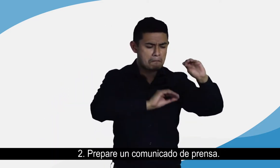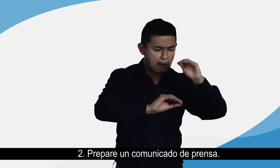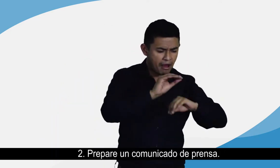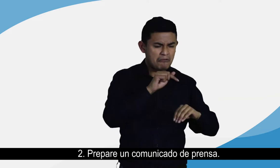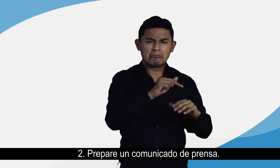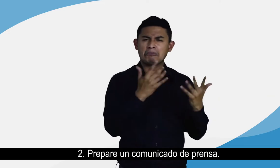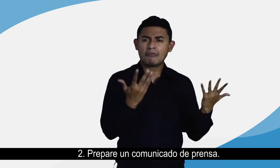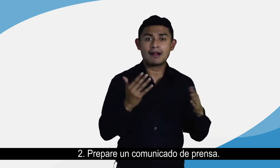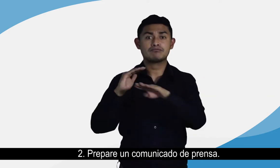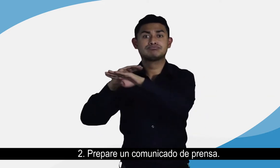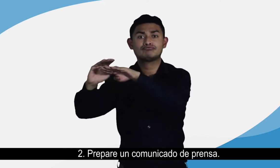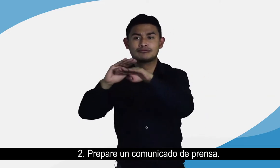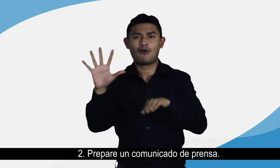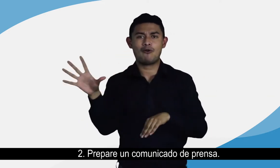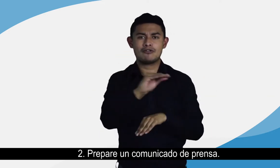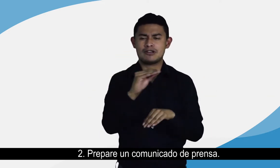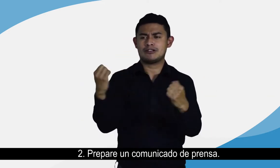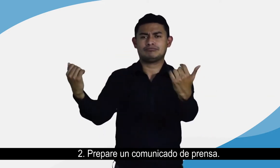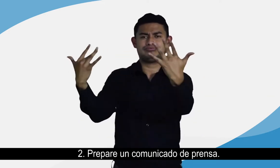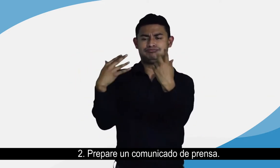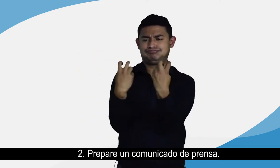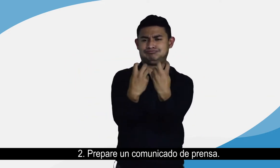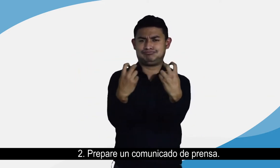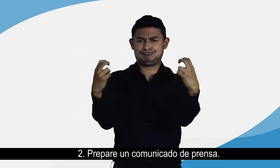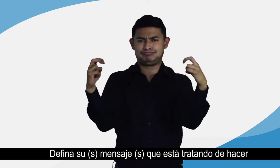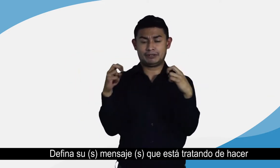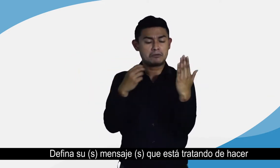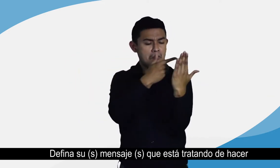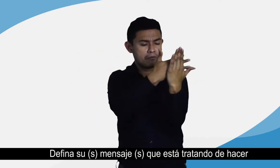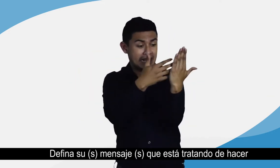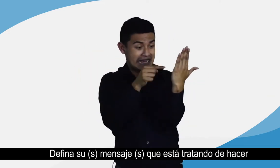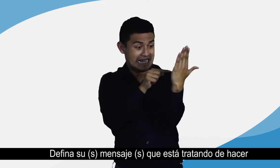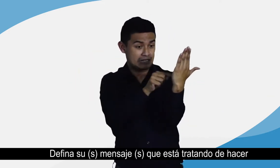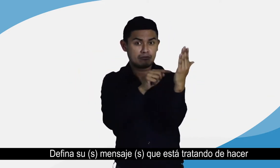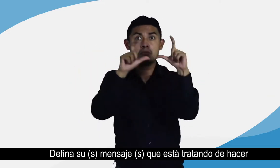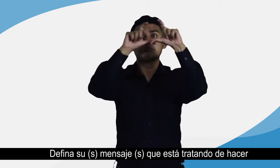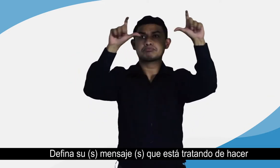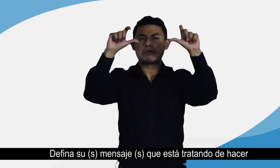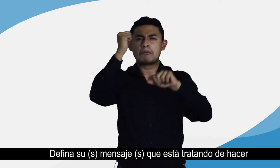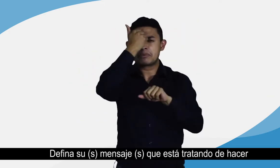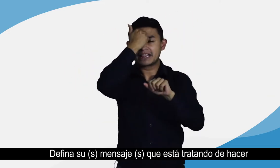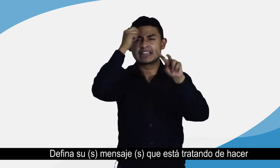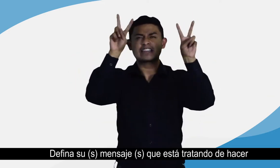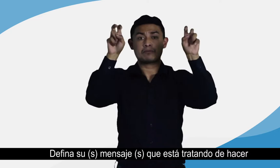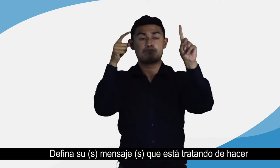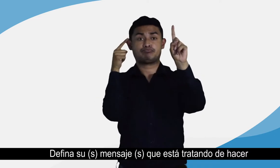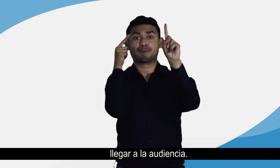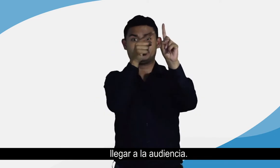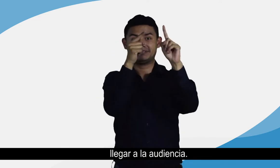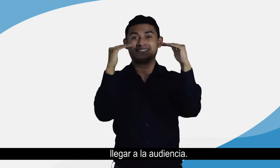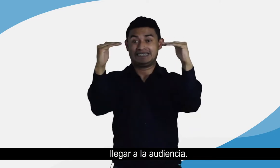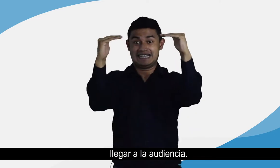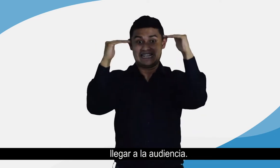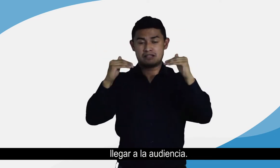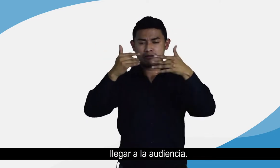2. Prepare un comunicado de prensa. Defina sus mensajes que está tratando de hacer llegar a la audiencia.